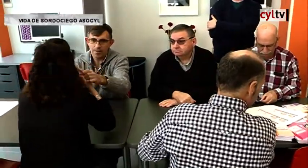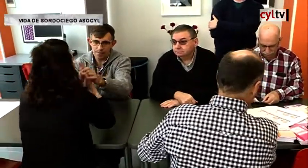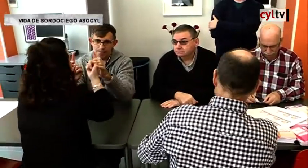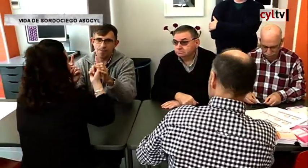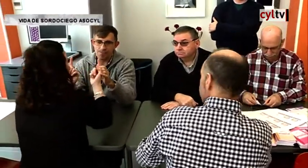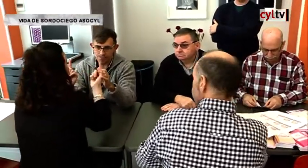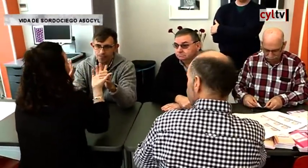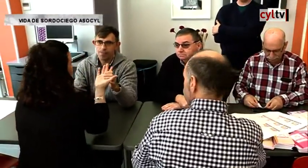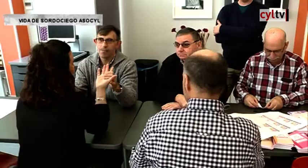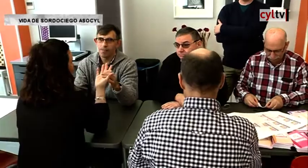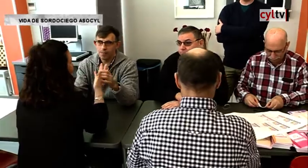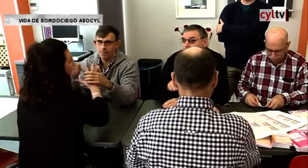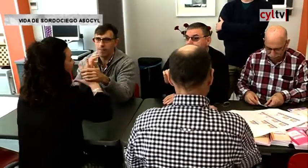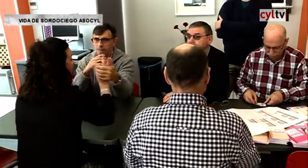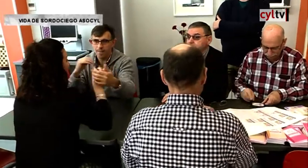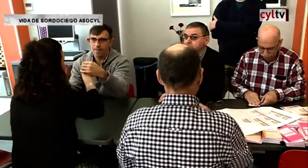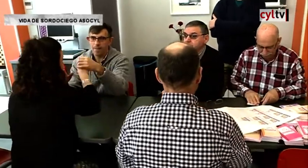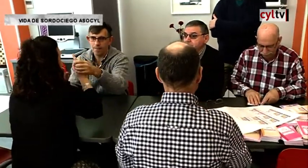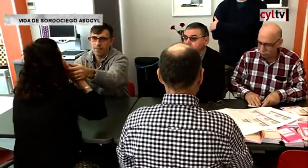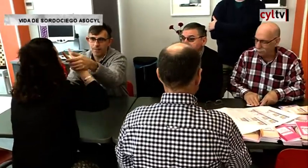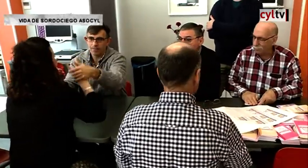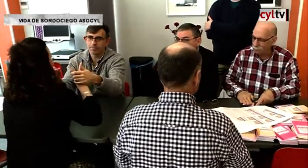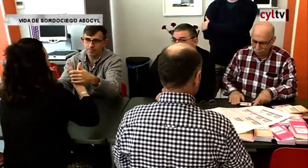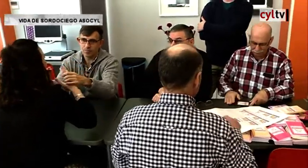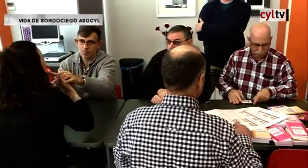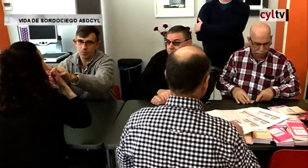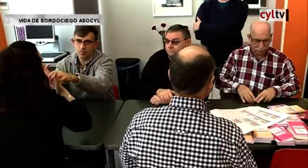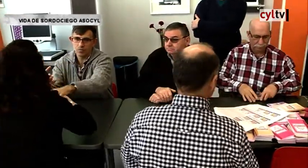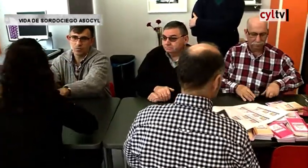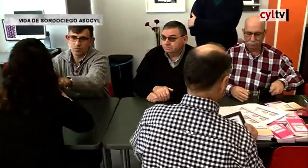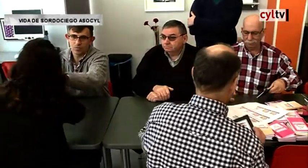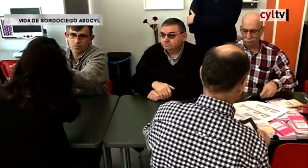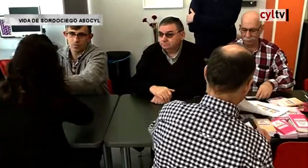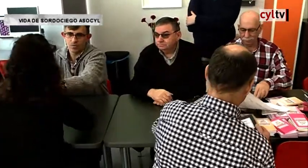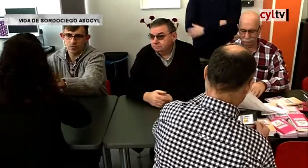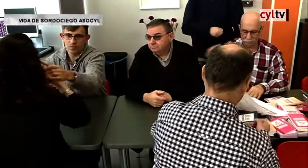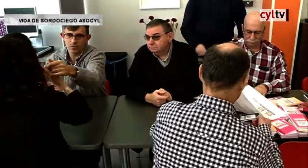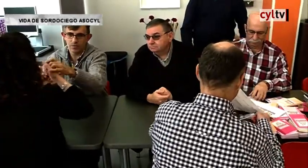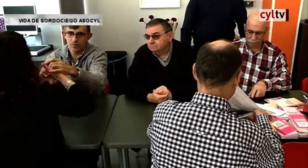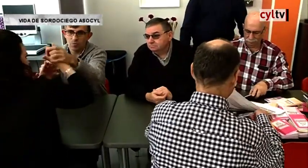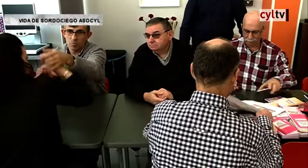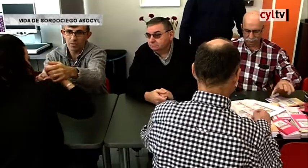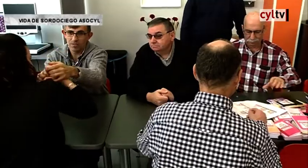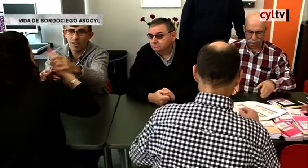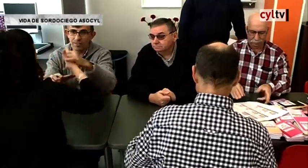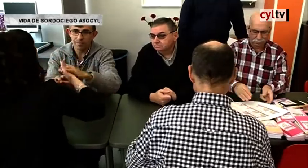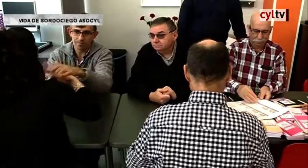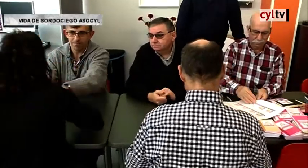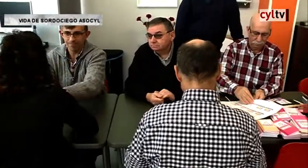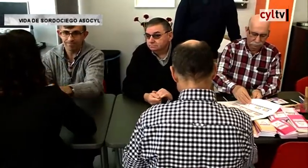Y además Claudio nos pidió si podía grabar alguna vez con la cámara de la televisión